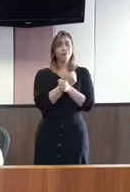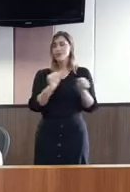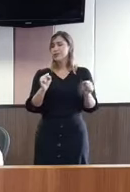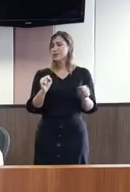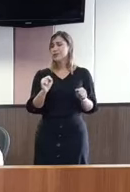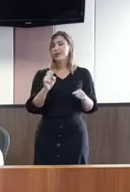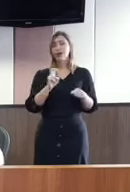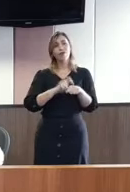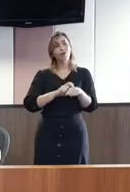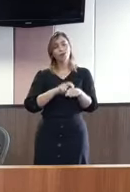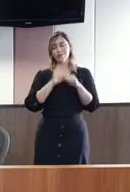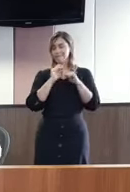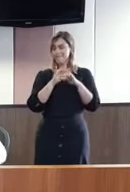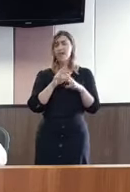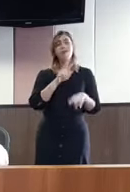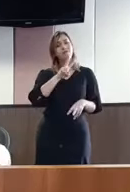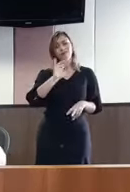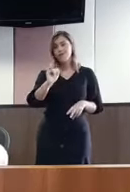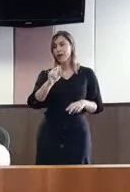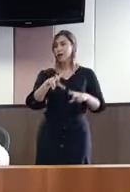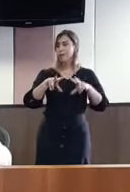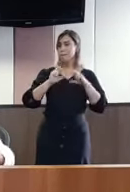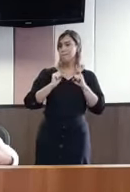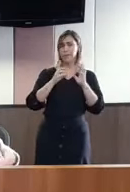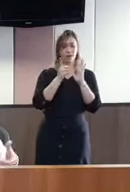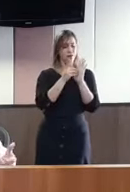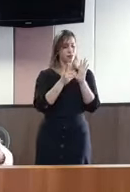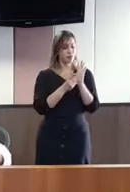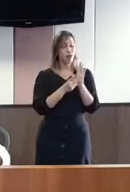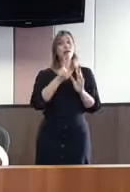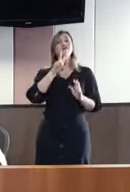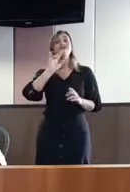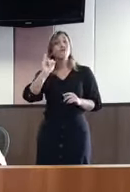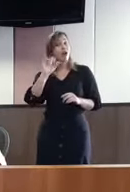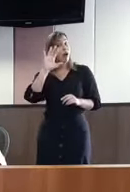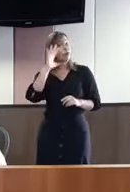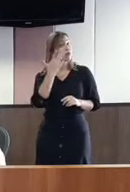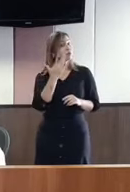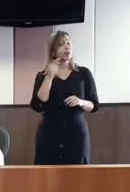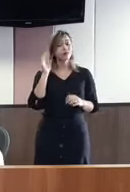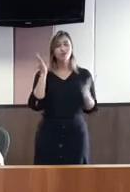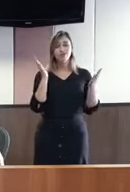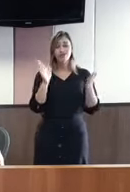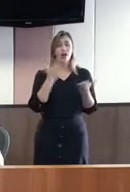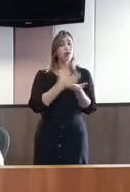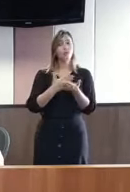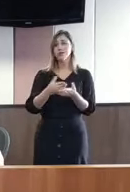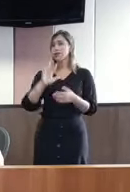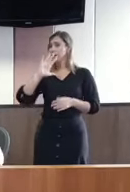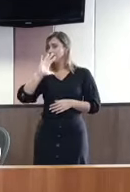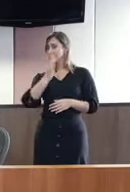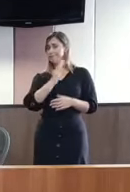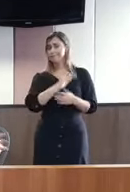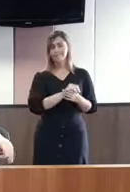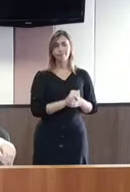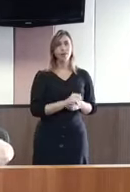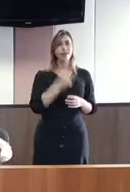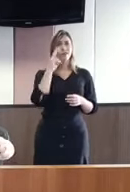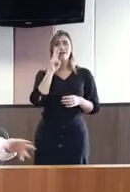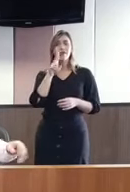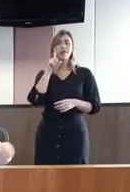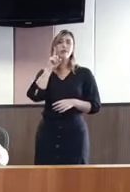está aí. Não é por decreto, não é por... Ela vai acontecer, ela está acontecendo no Brasil e no mundo inteiro. Olha lá nos Estados